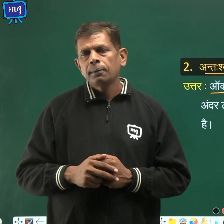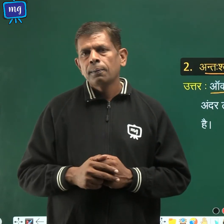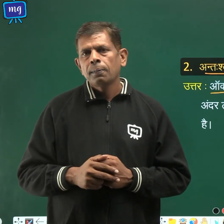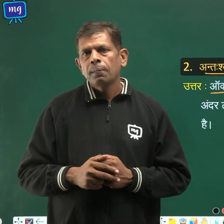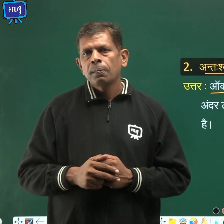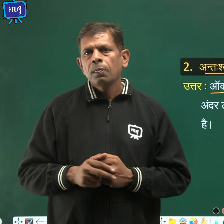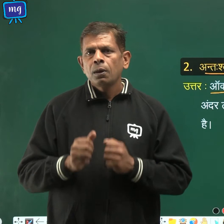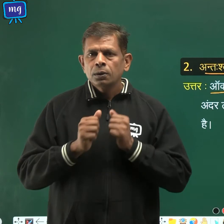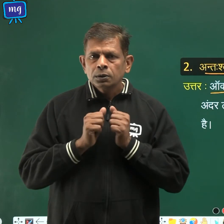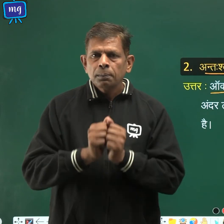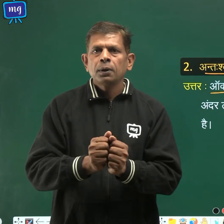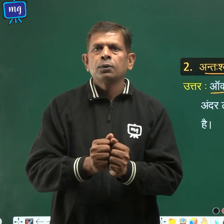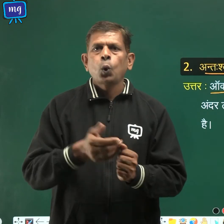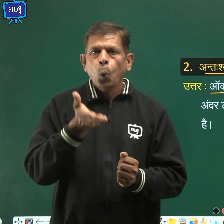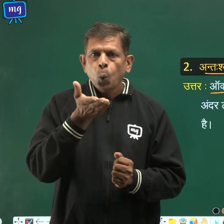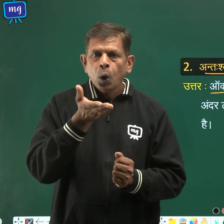समृद्ध वायु को